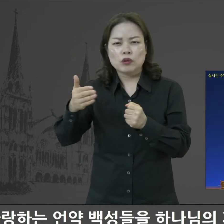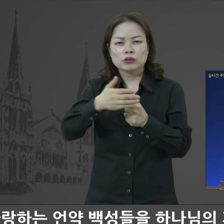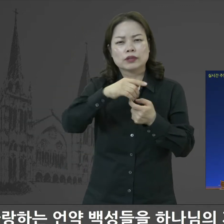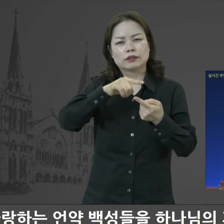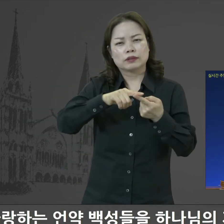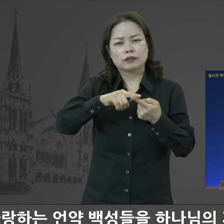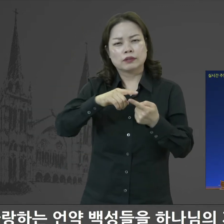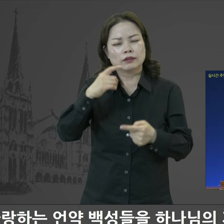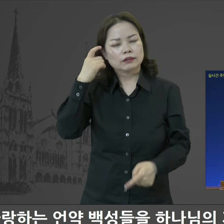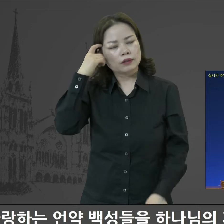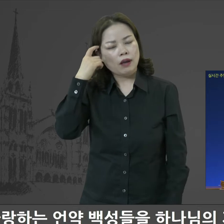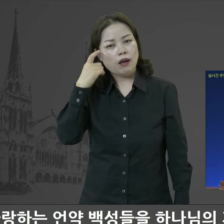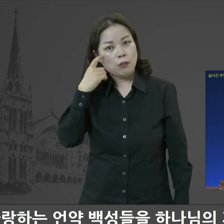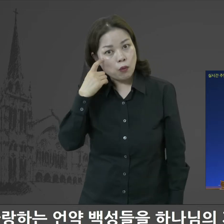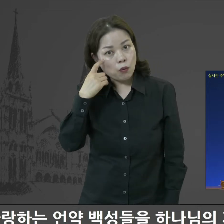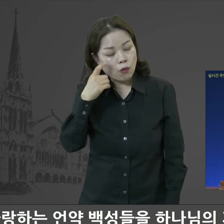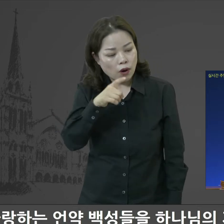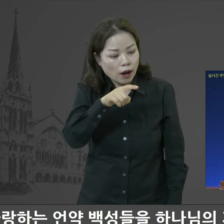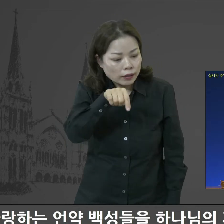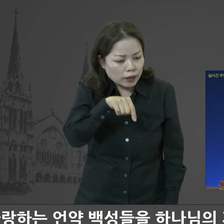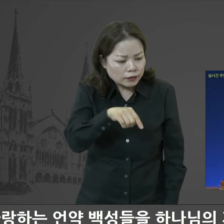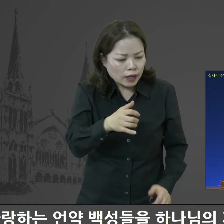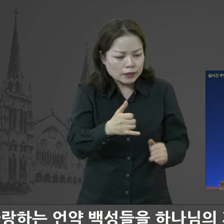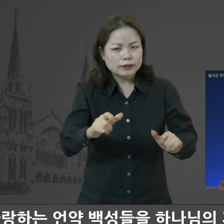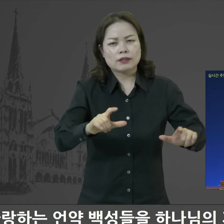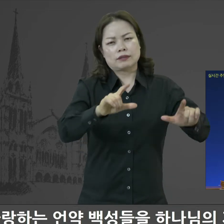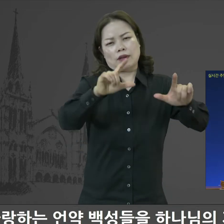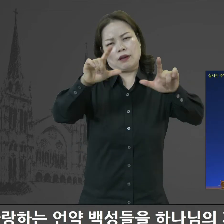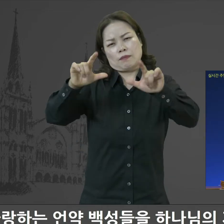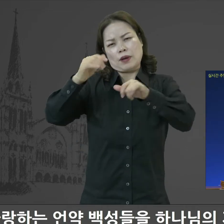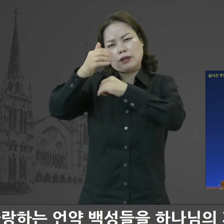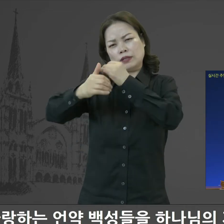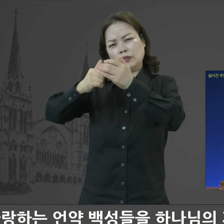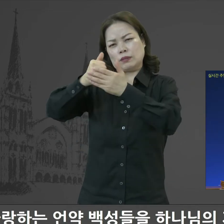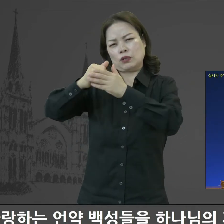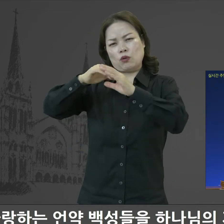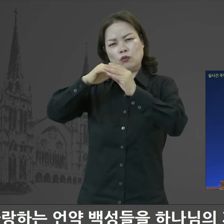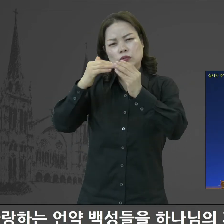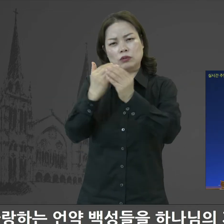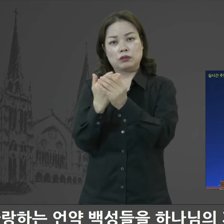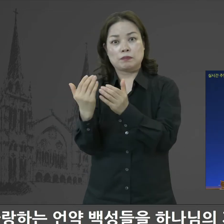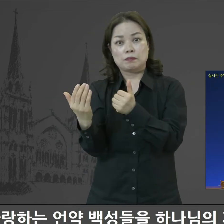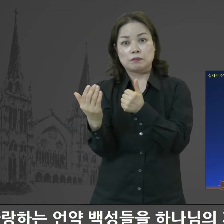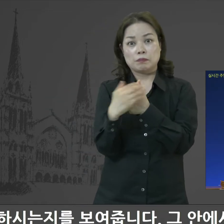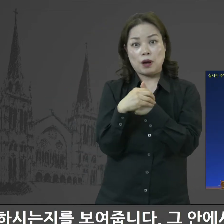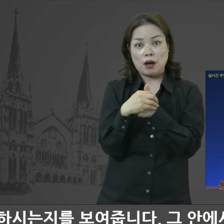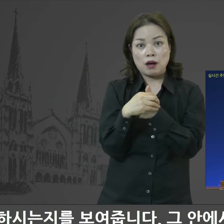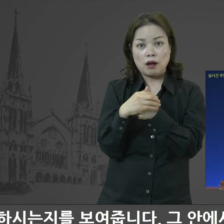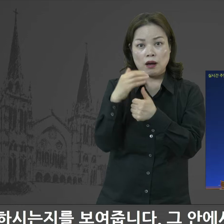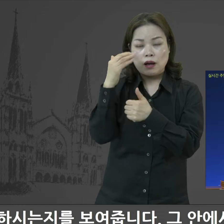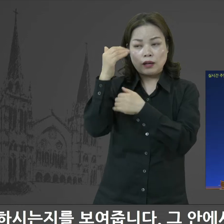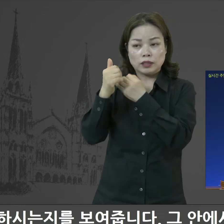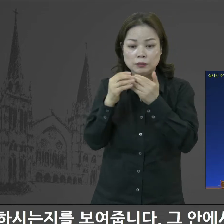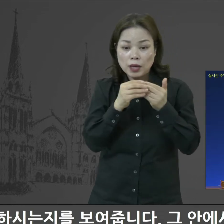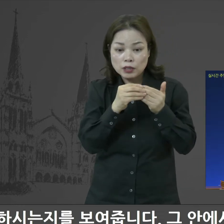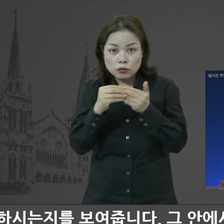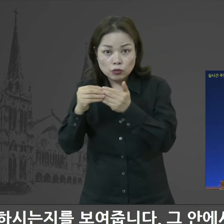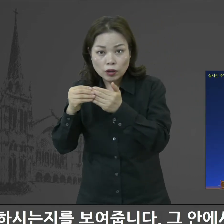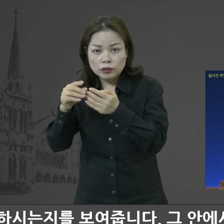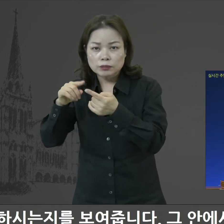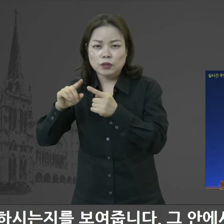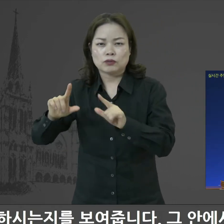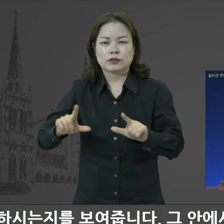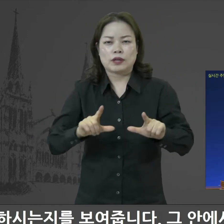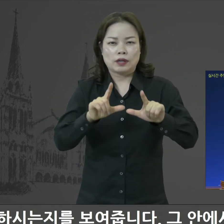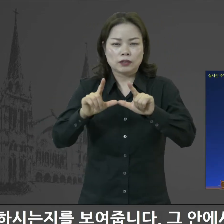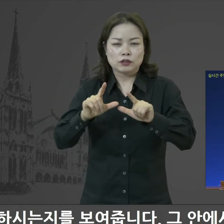우리가 살펴보고 그 안에서 우리의 인생도 그 하나님 앞에 온전히 맡기며 하나님의 인도하심을 받는 우리 사랑하는